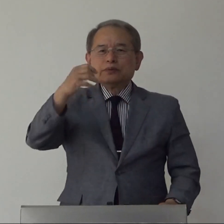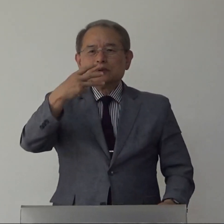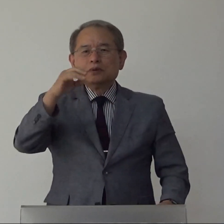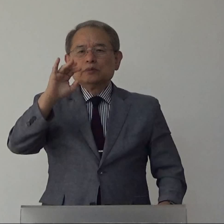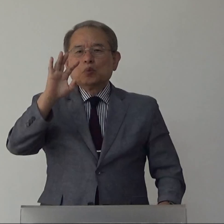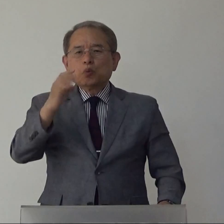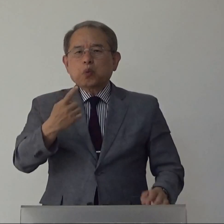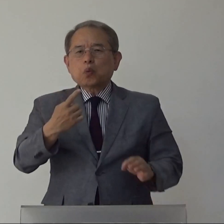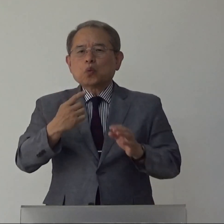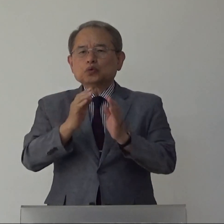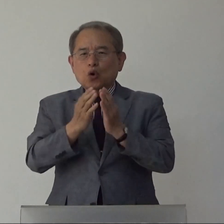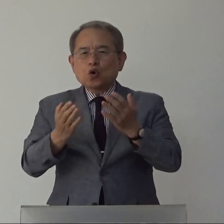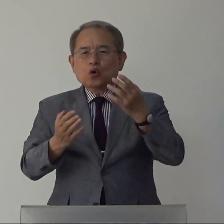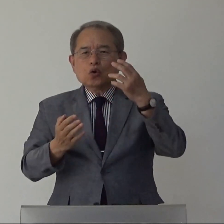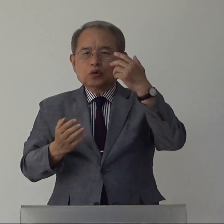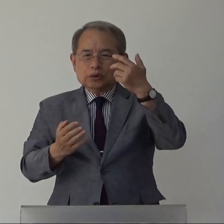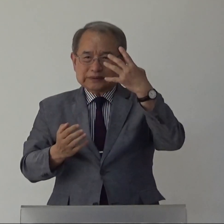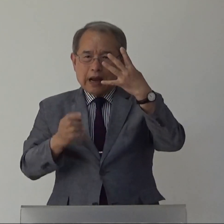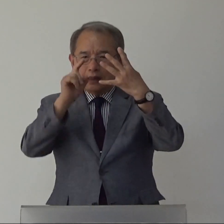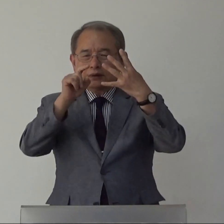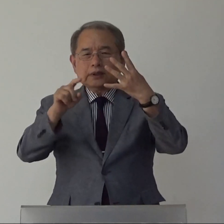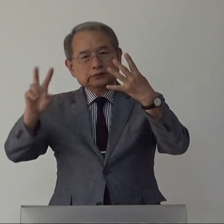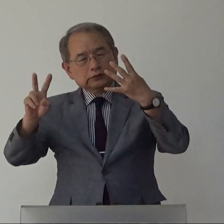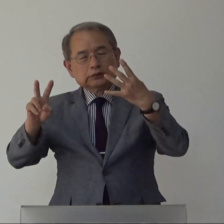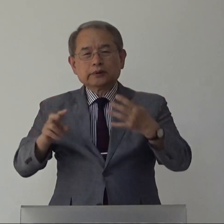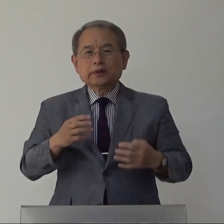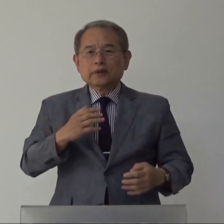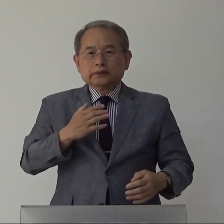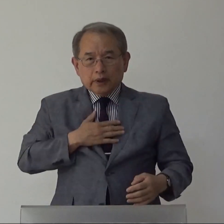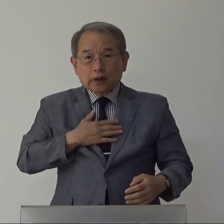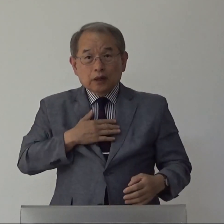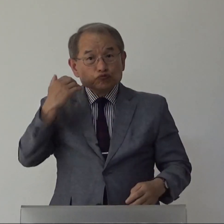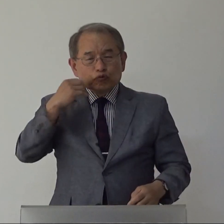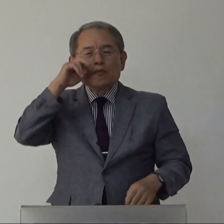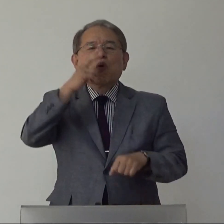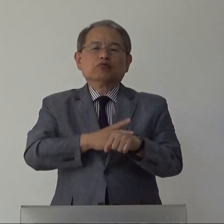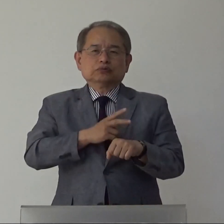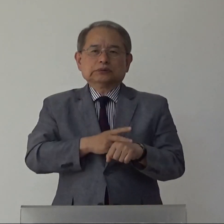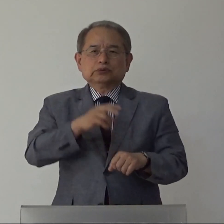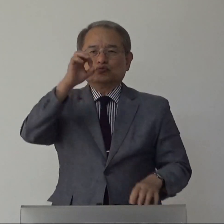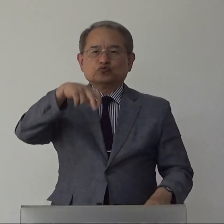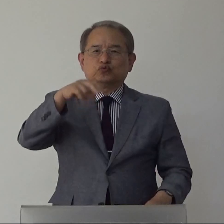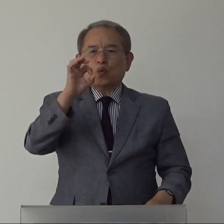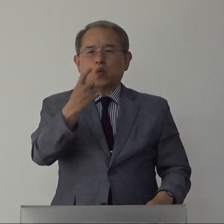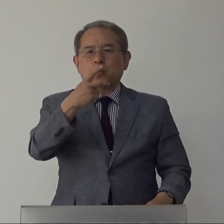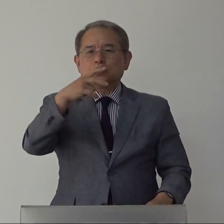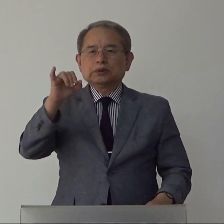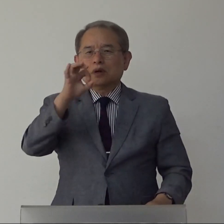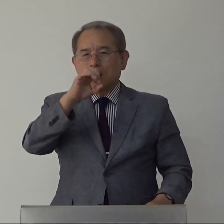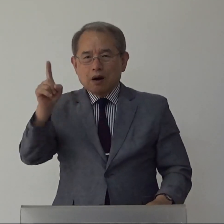두 사람이 나오는데요. 오늘 빌립보서 4장 2절 말씀을